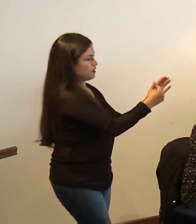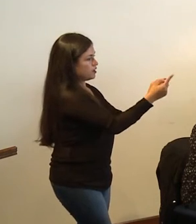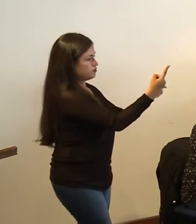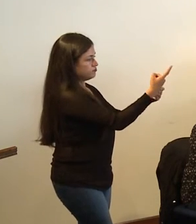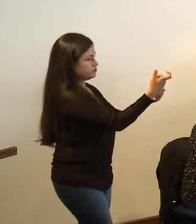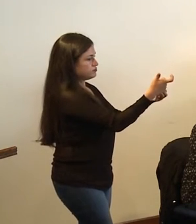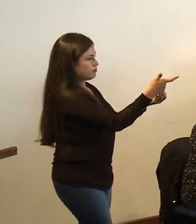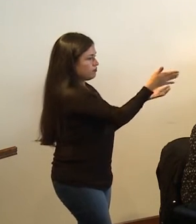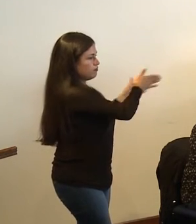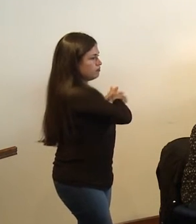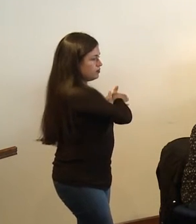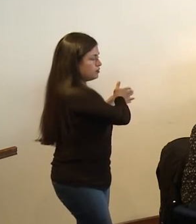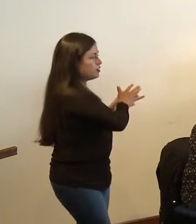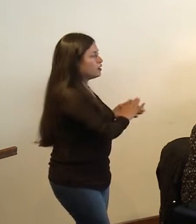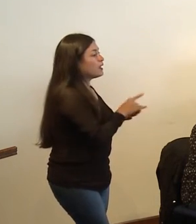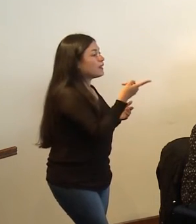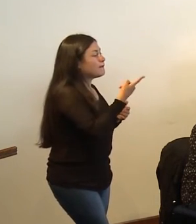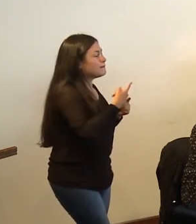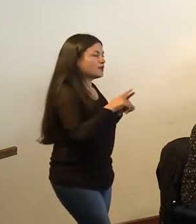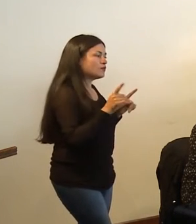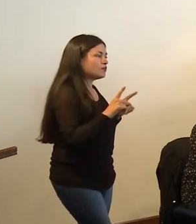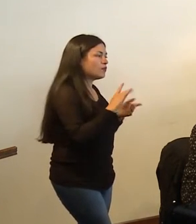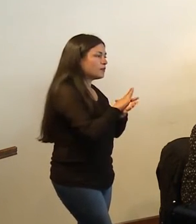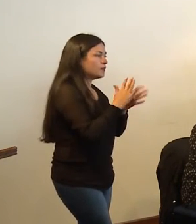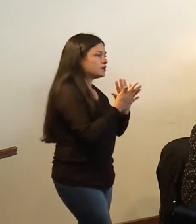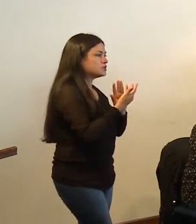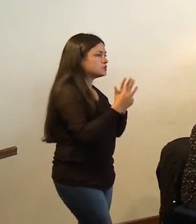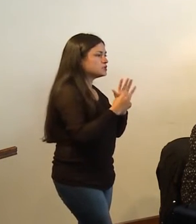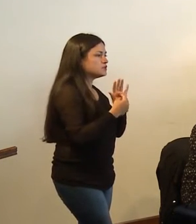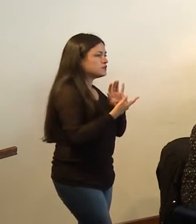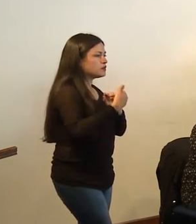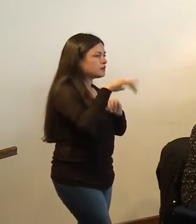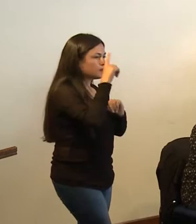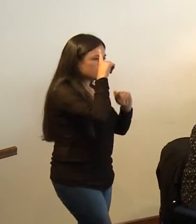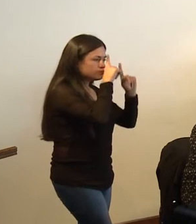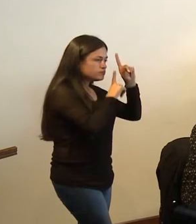modos, implica